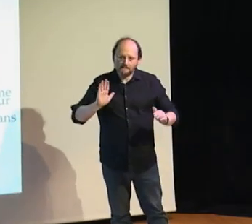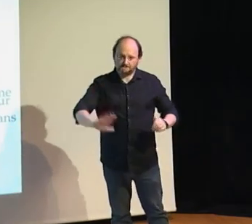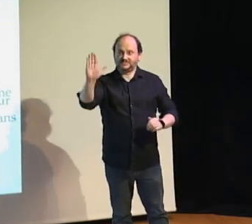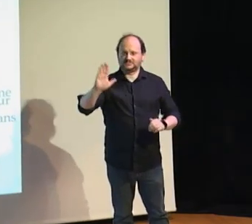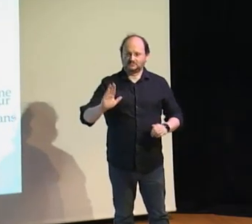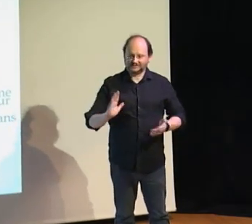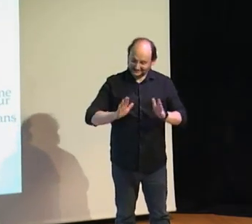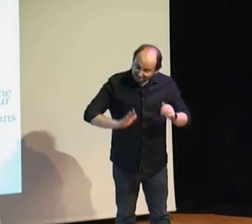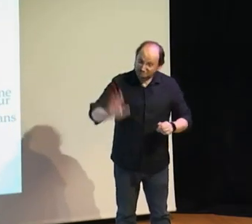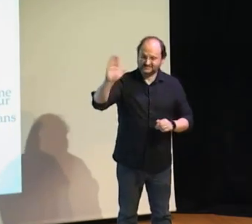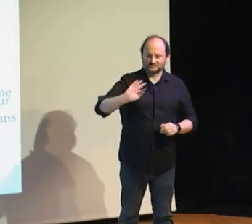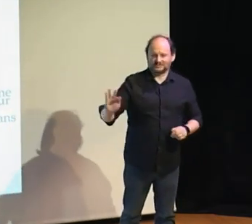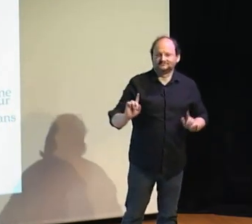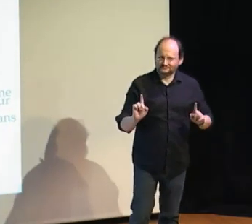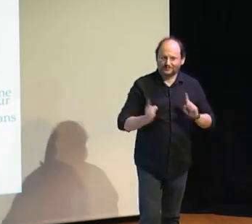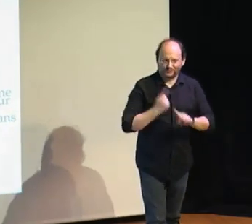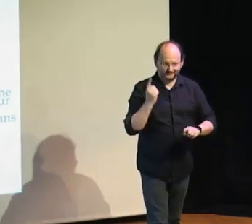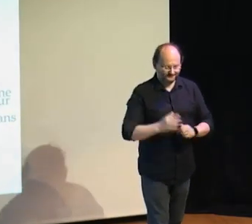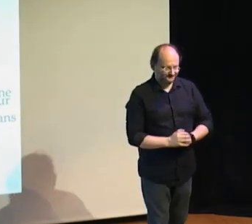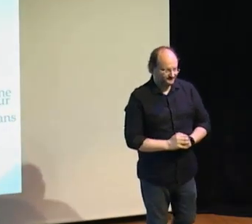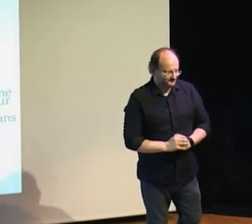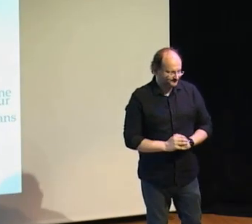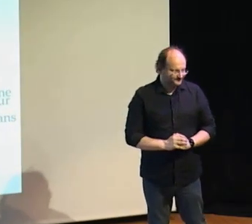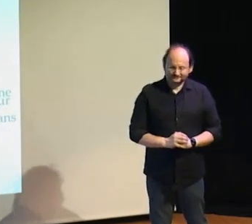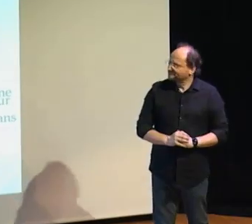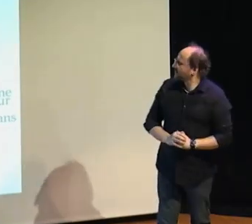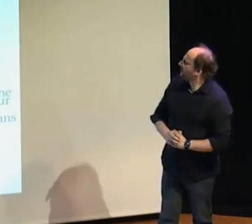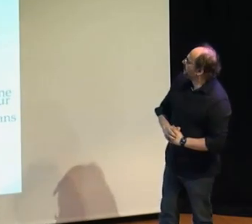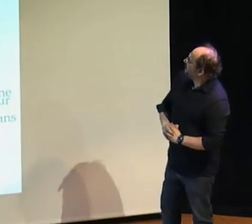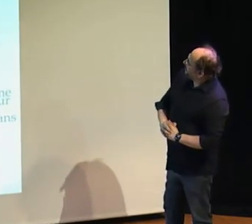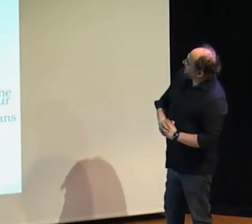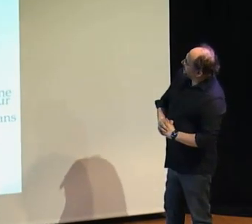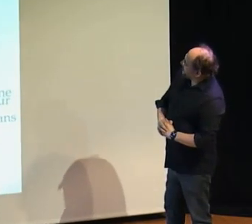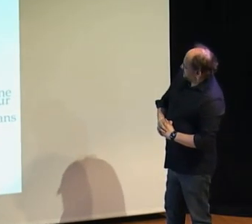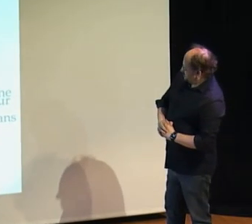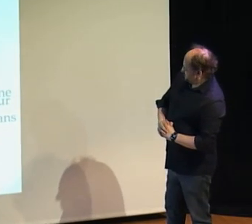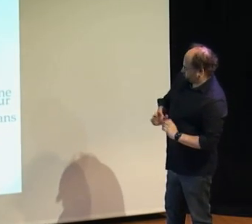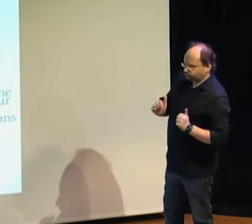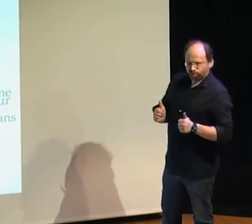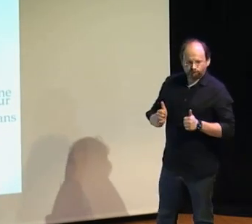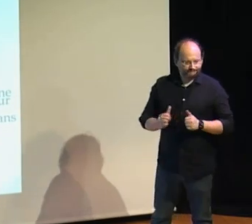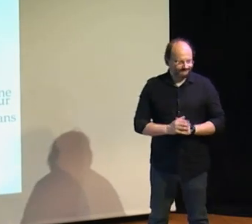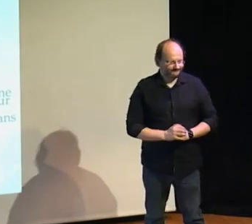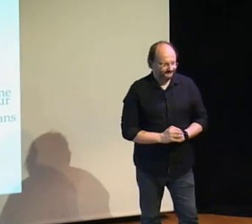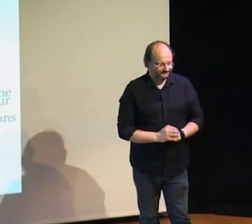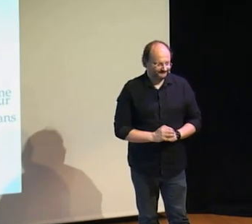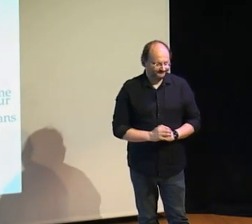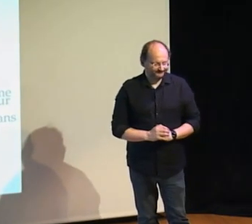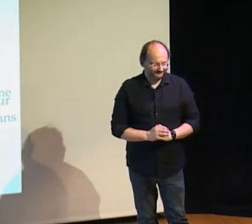pays. Et la différence est très notable. C'est-à-dire que c'est le seul signe, pour dire amour, qui va vers l'extérieur. Et là, encore une fois,